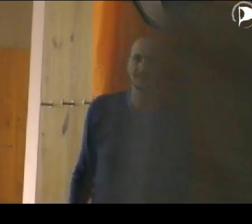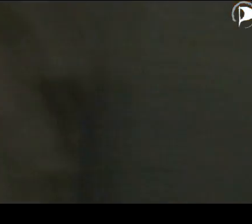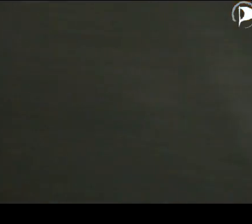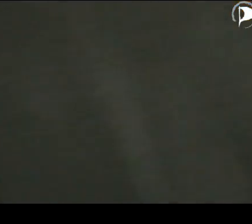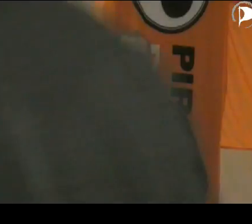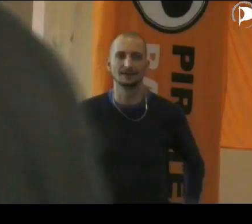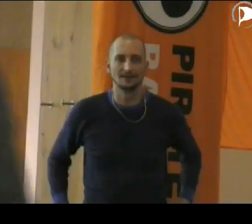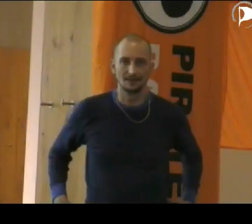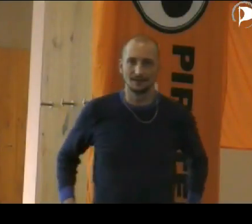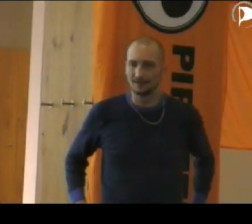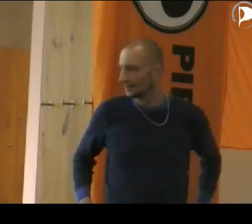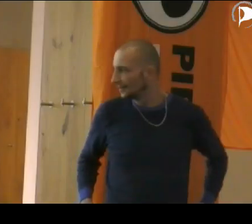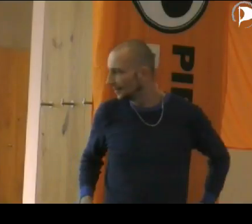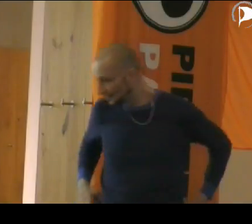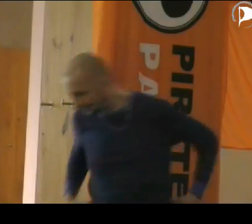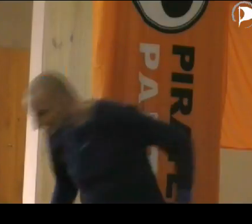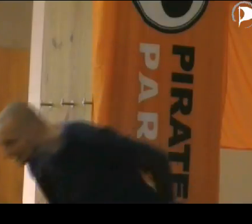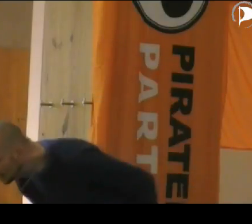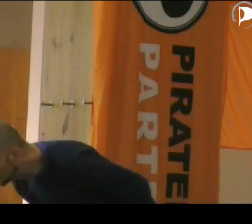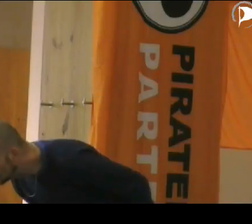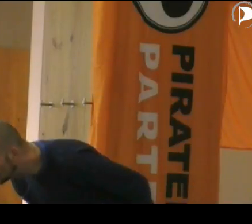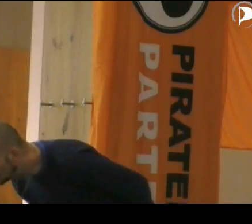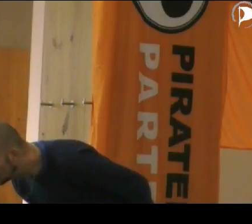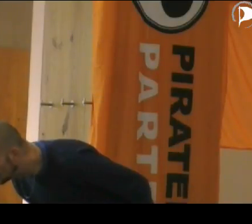wir kaufen nicht auf den namen